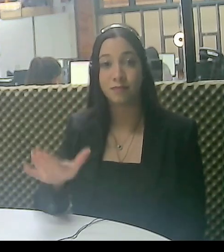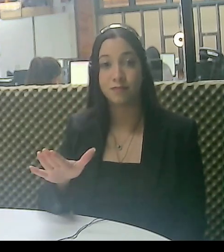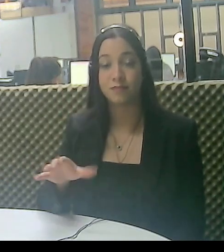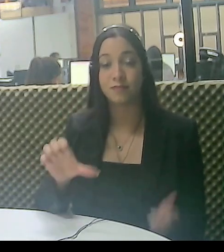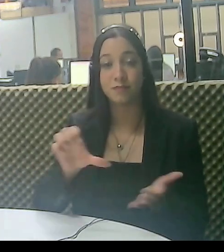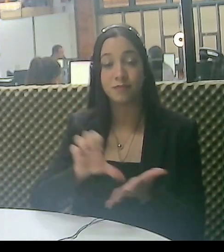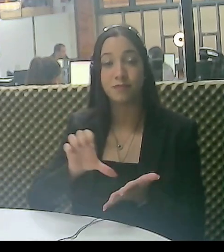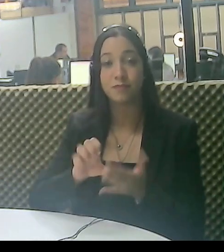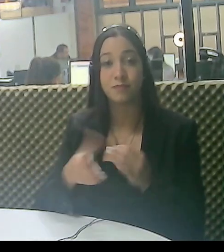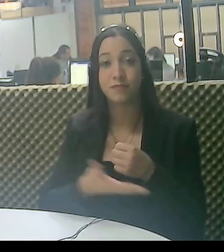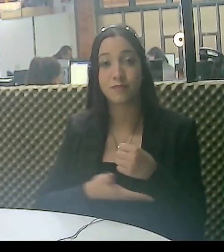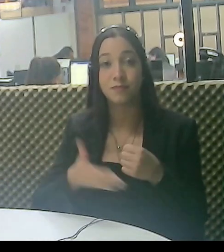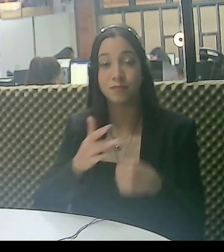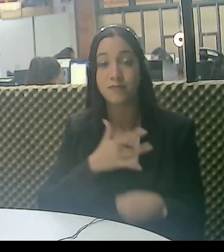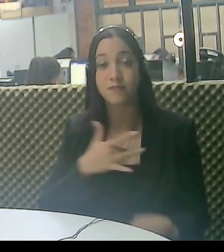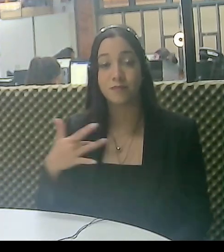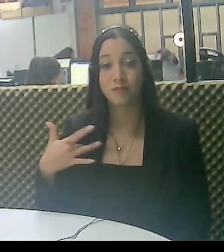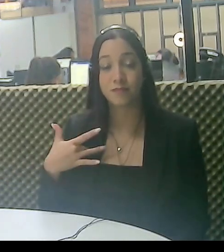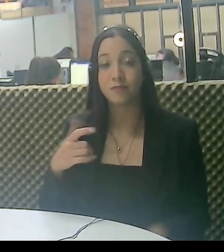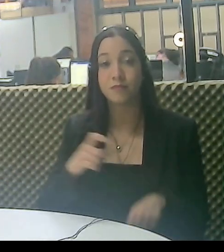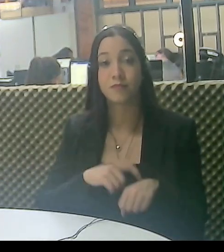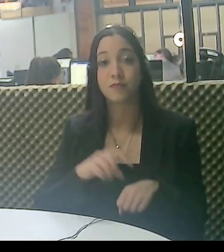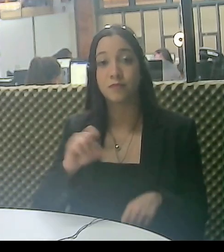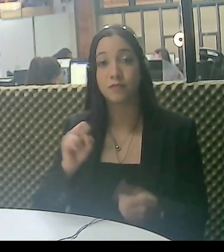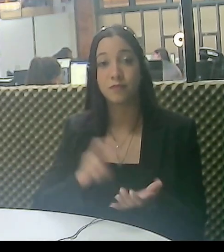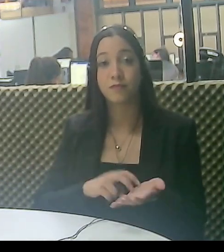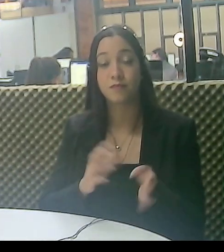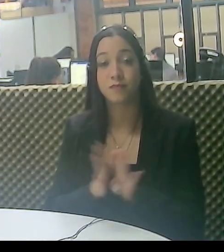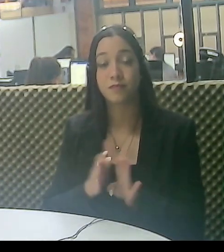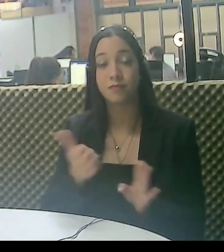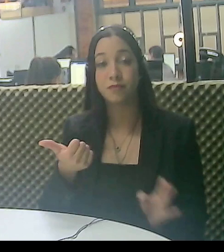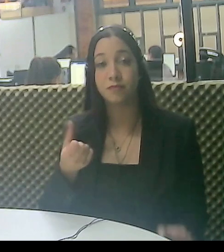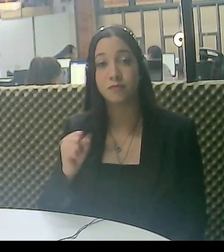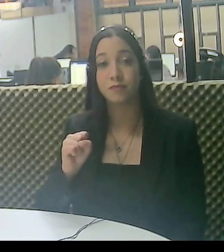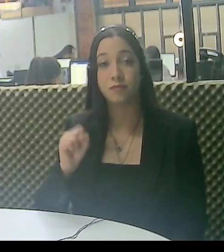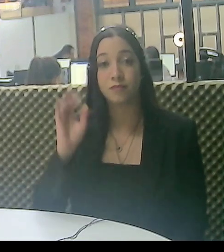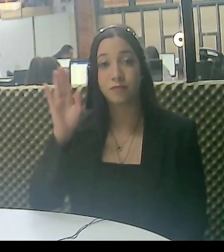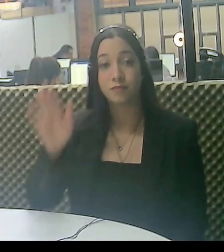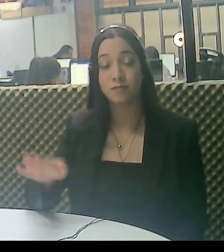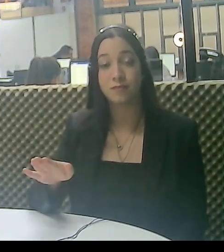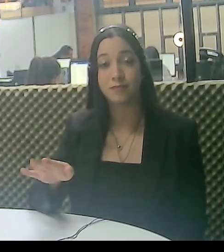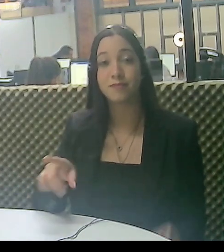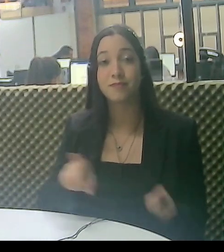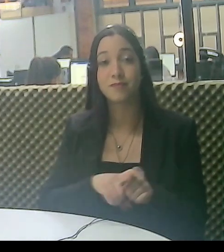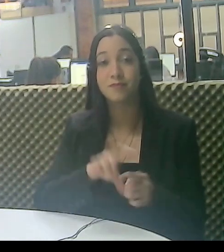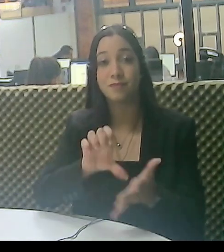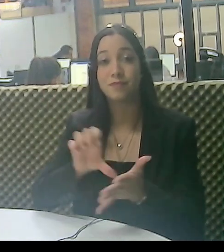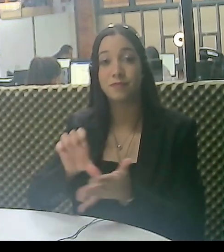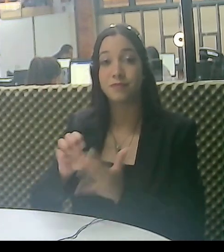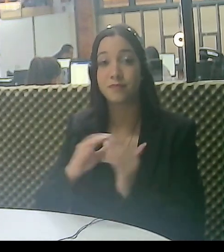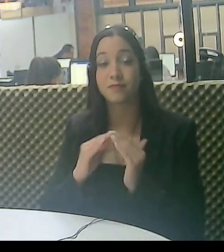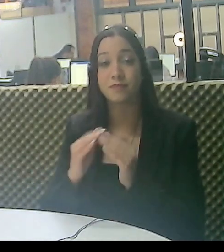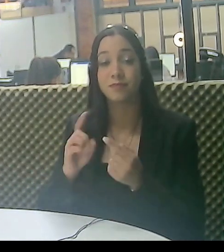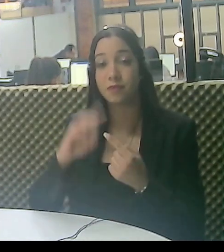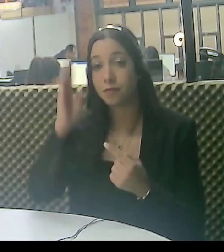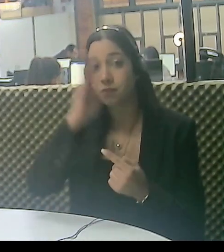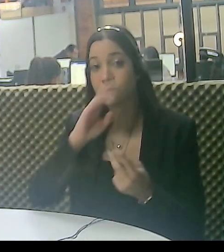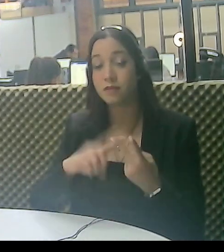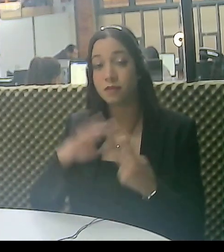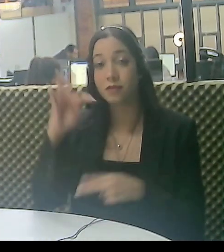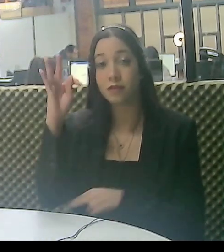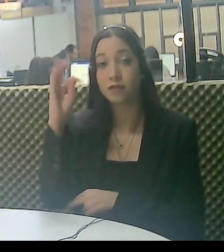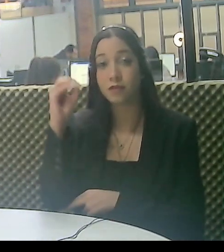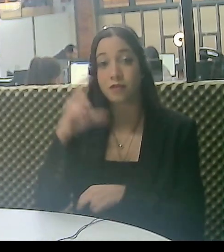nas unidades básicas de saúde, é das 8 da manhã às 6 da tarde. Lembrando que nas unidades dos bairros Brasil e